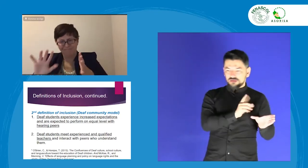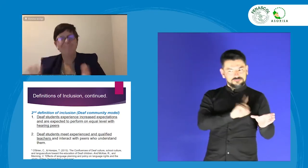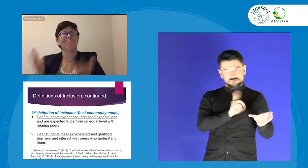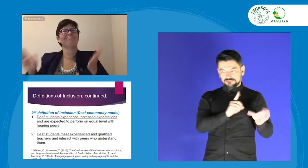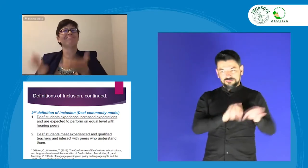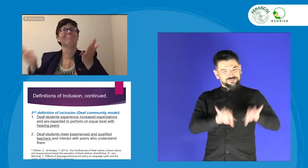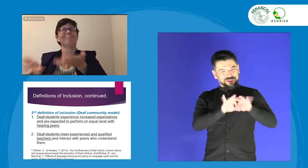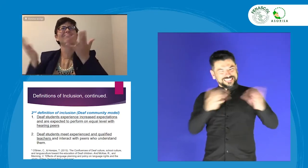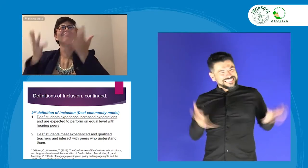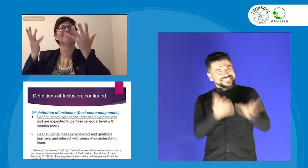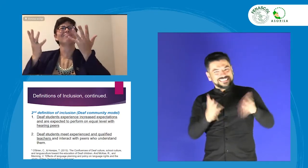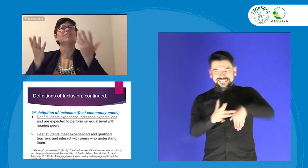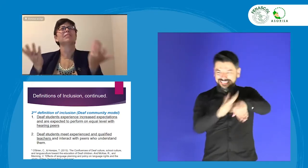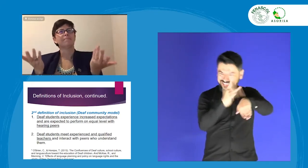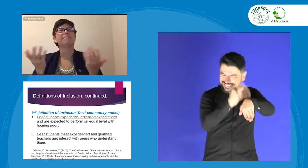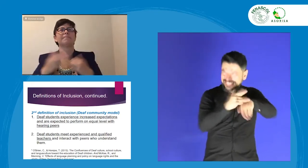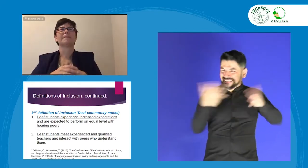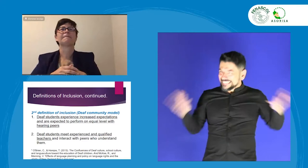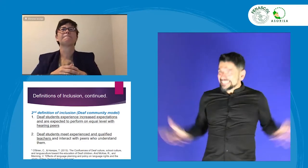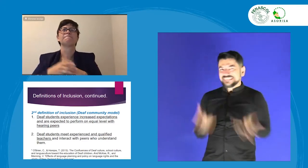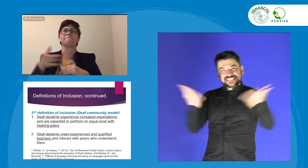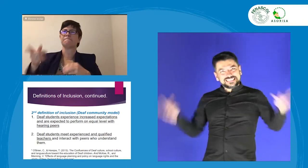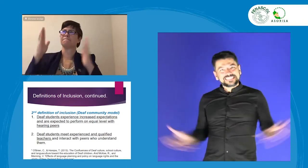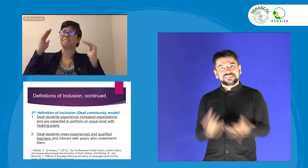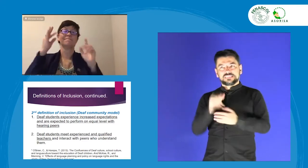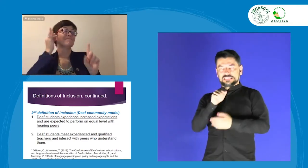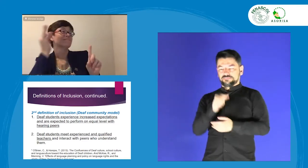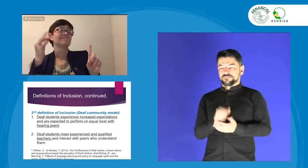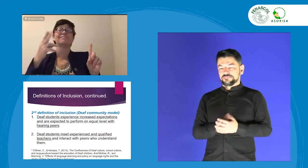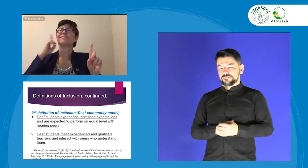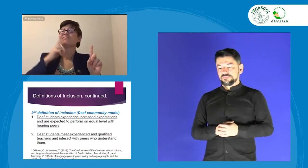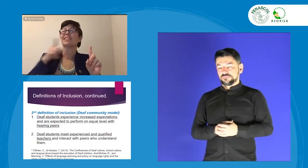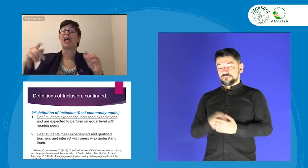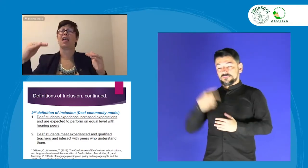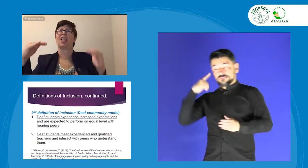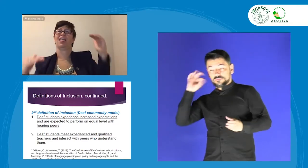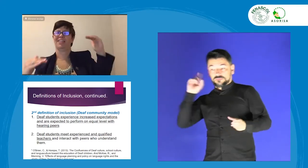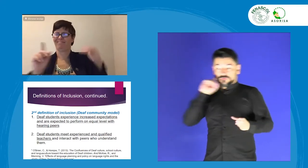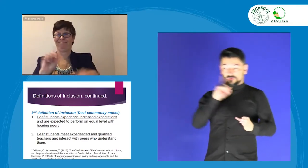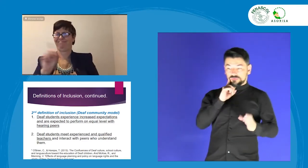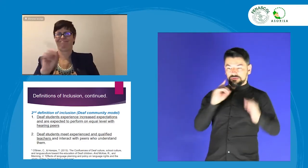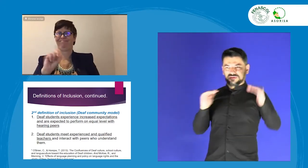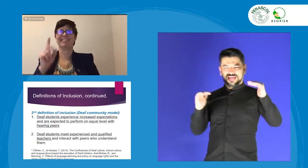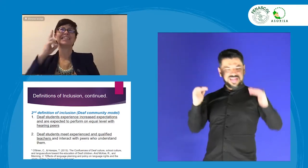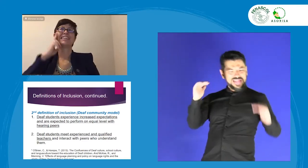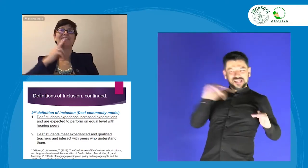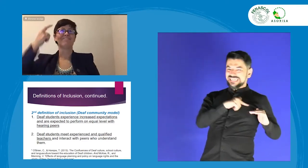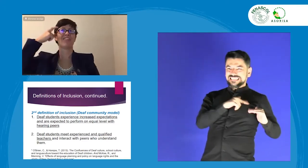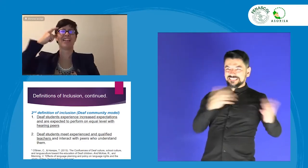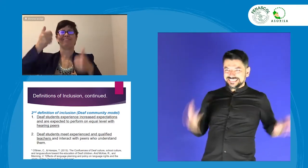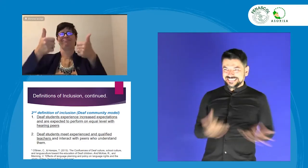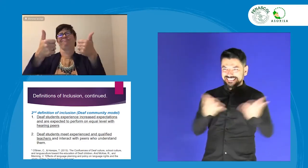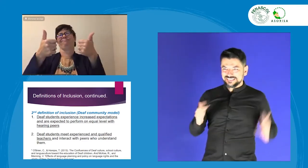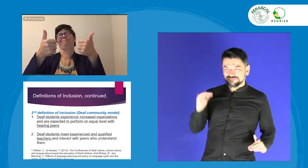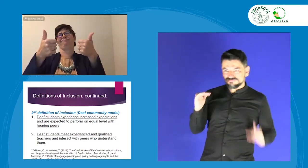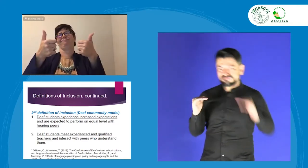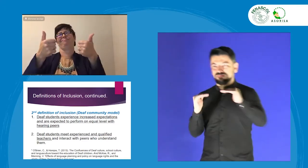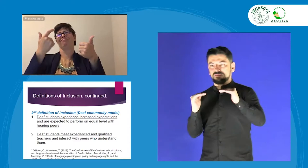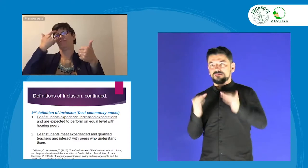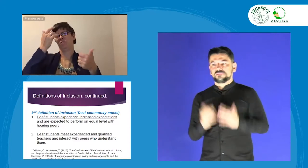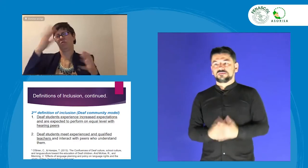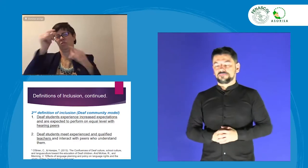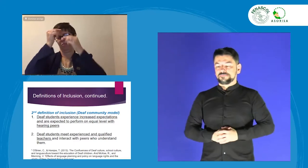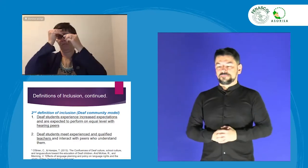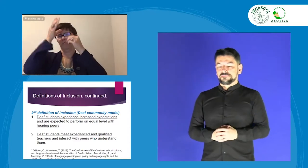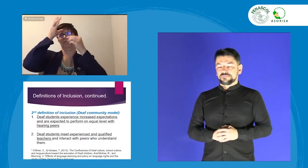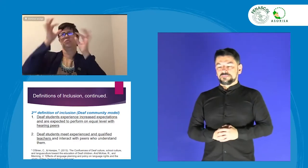su cultura y que no se ven de una manera diferente a la de otras personas como personas oyentes. Son